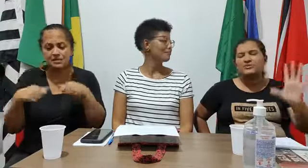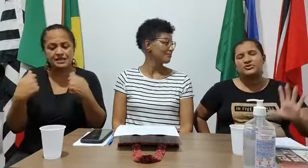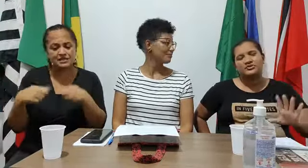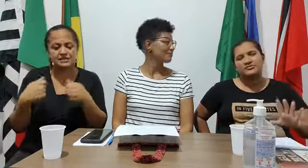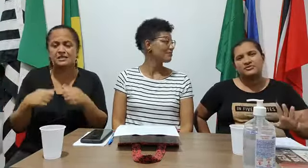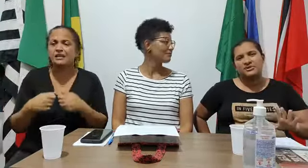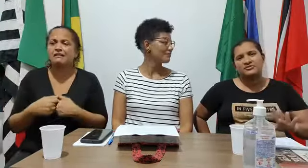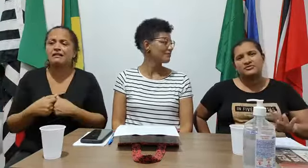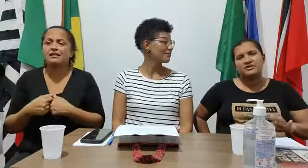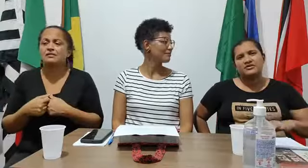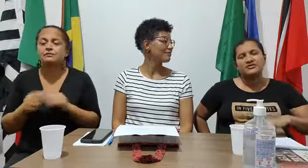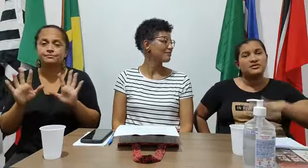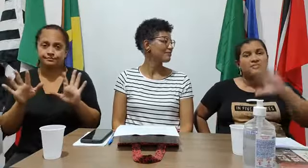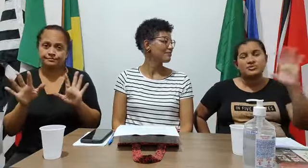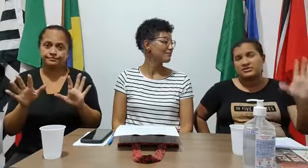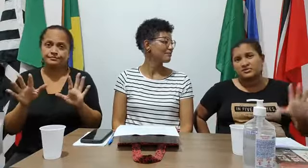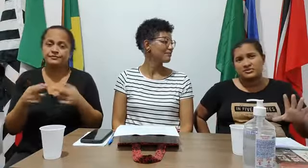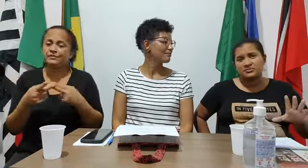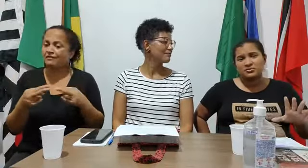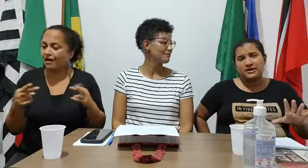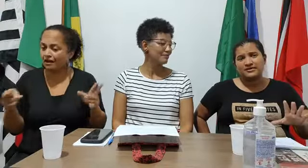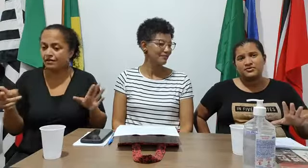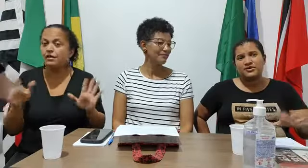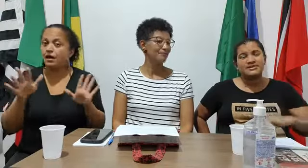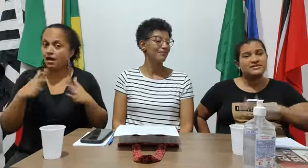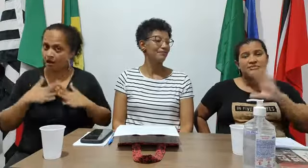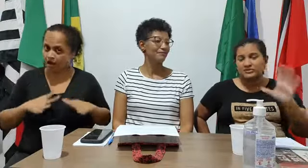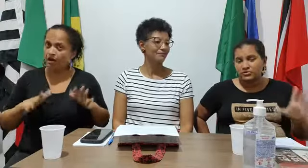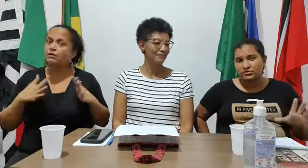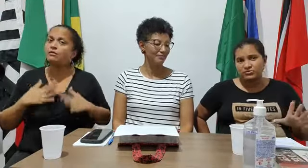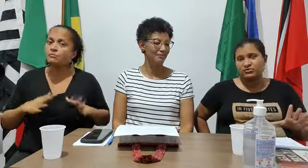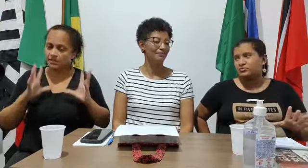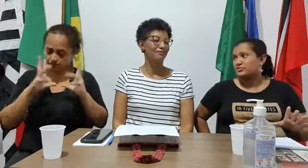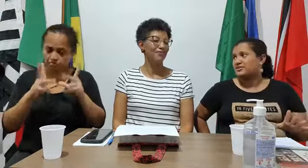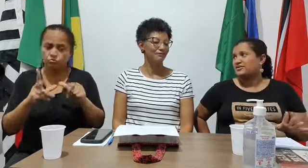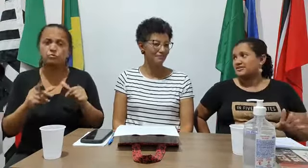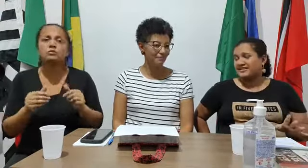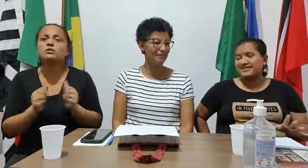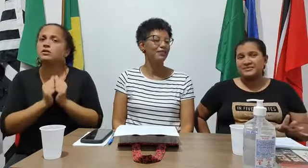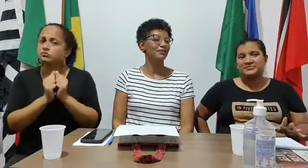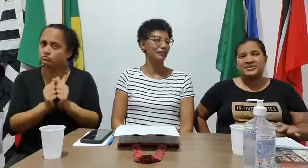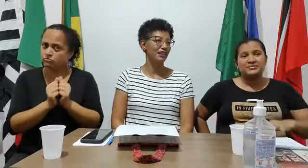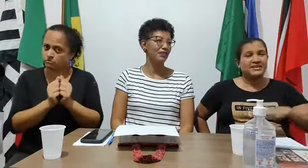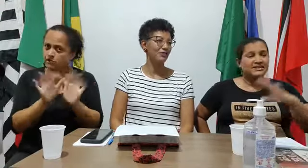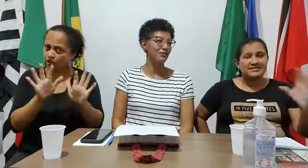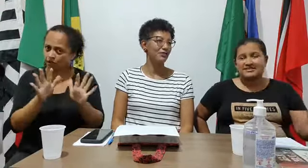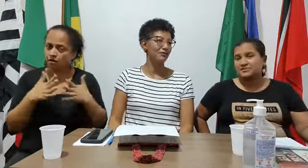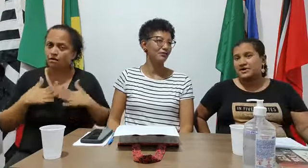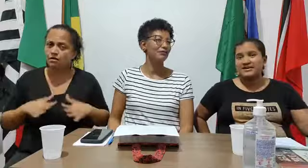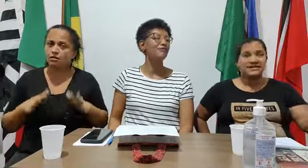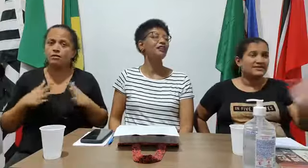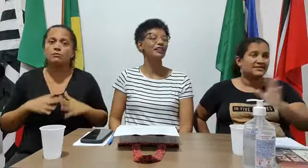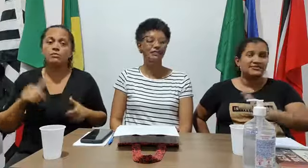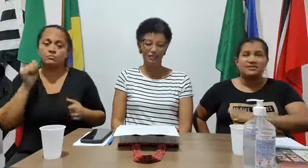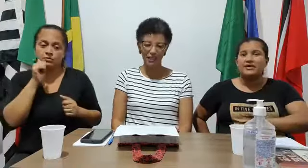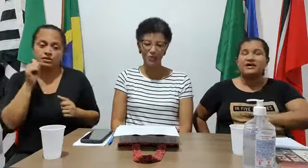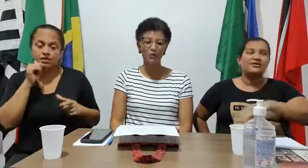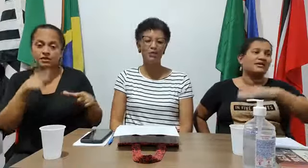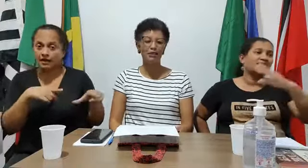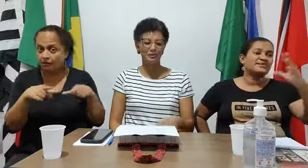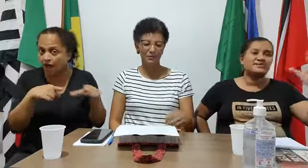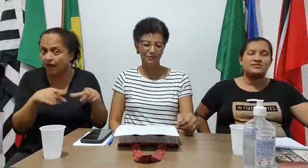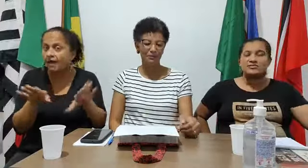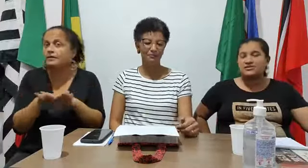N motivos, irmãos. Estamos todas no mesmo barco. É assim para todo mundo, né? Para aquelas que trabalham, aquelas que não